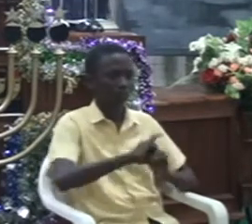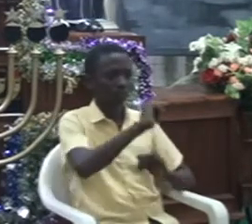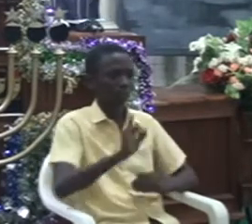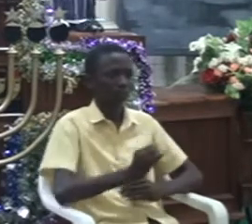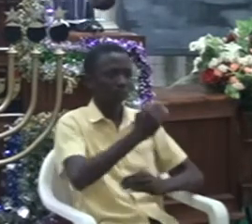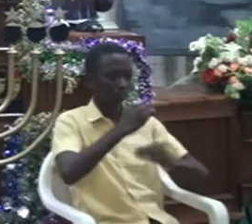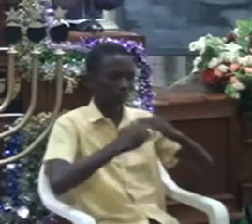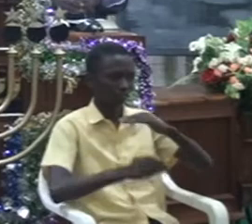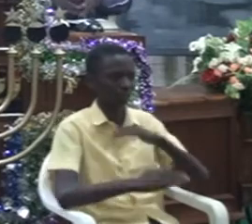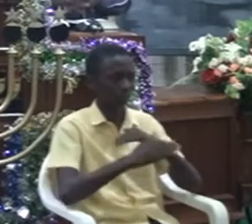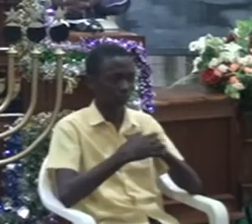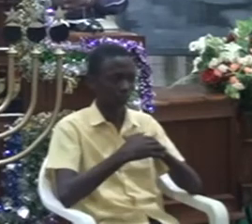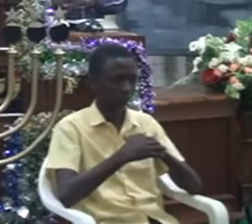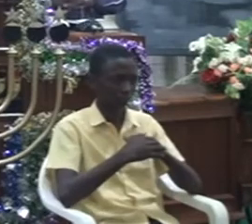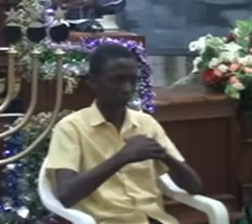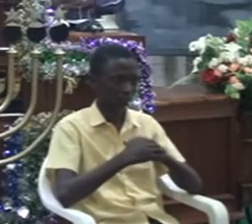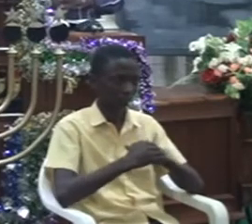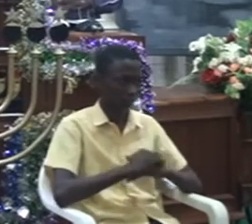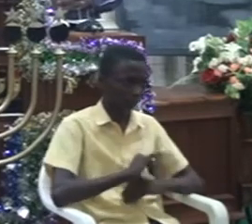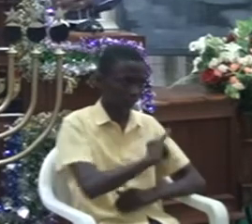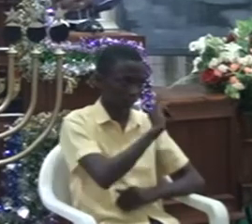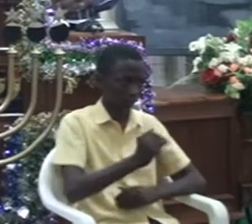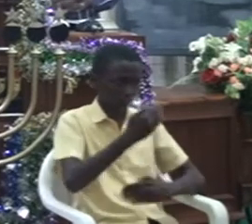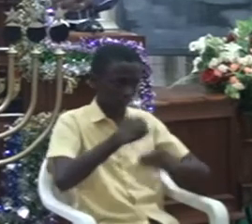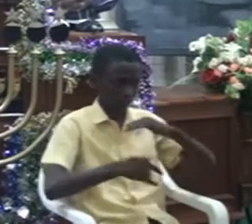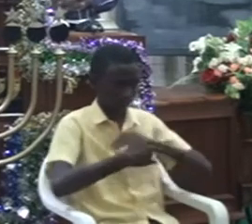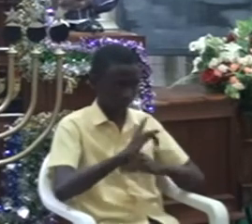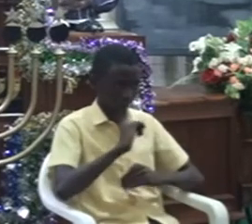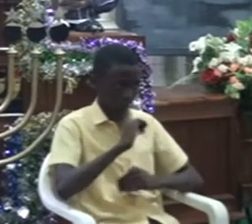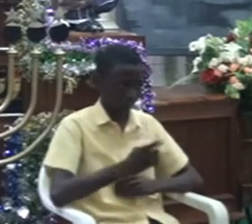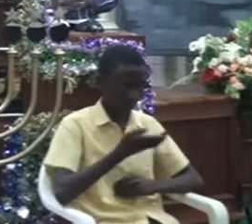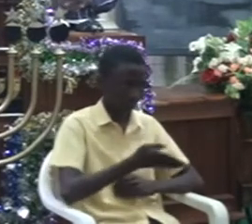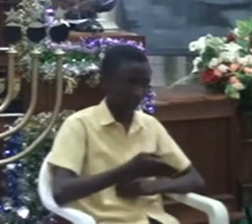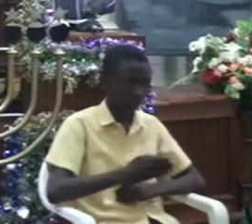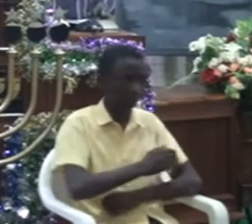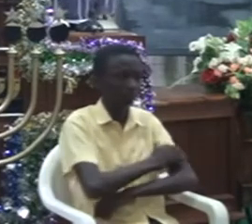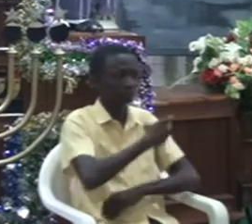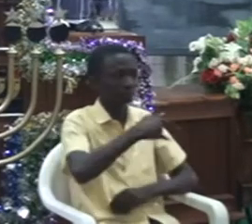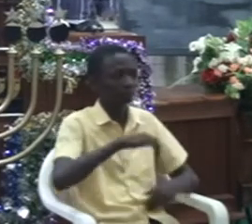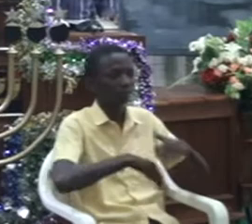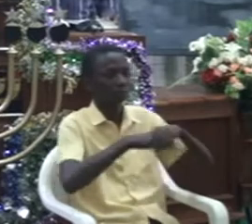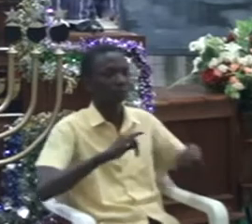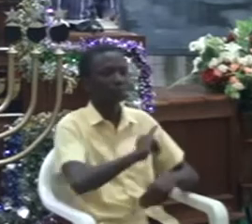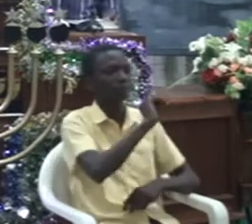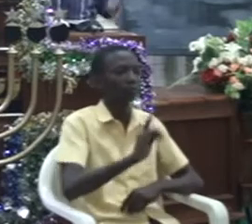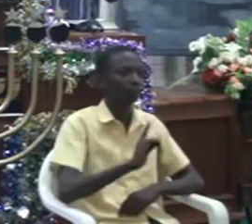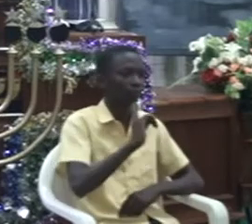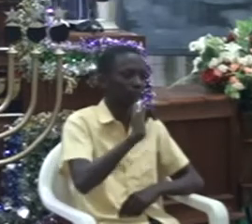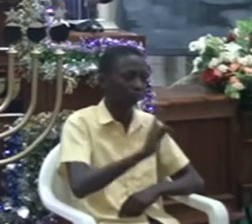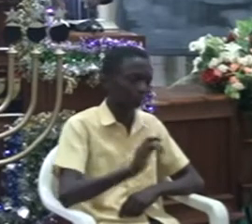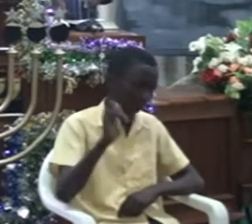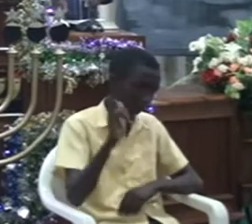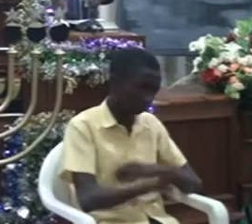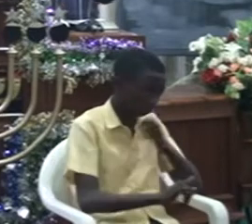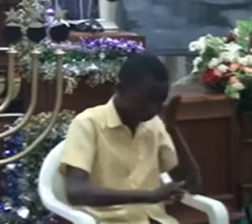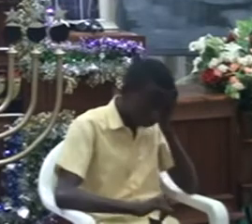wanaishi kwa hii dunia mbele mimi nizaliwe. Je nais, ils sont là et ils partent, je suis resté. Mimi nizaliwa